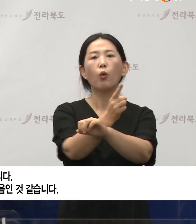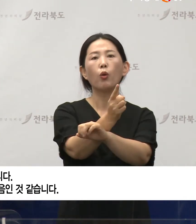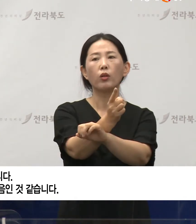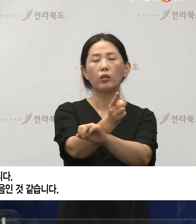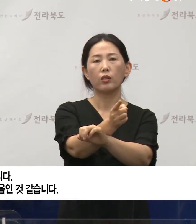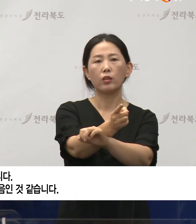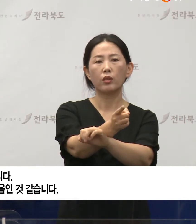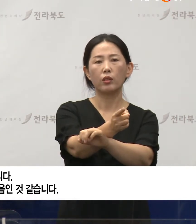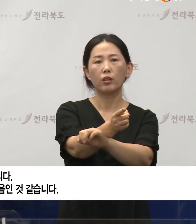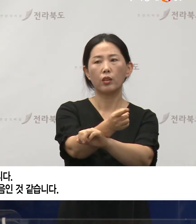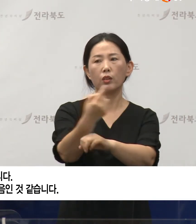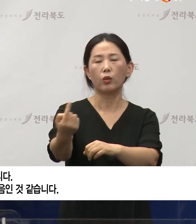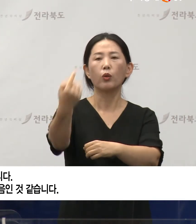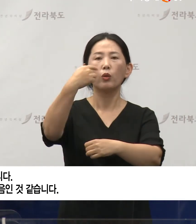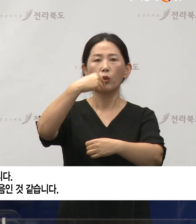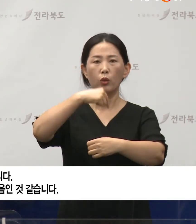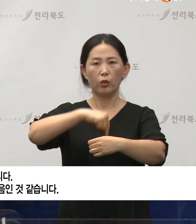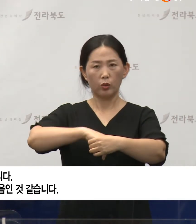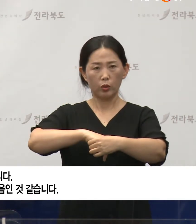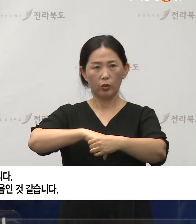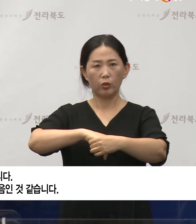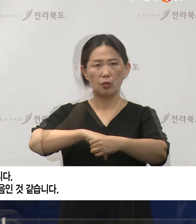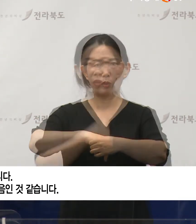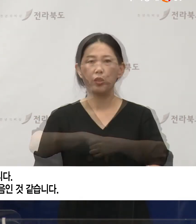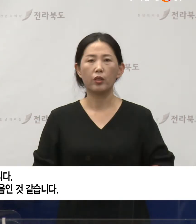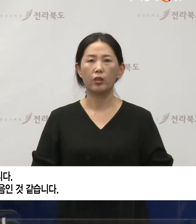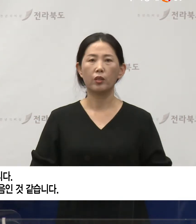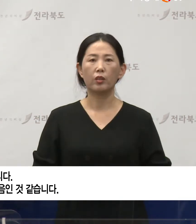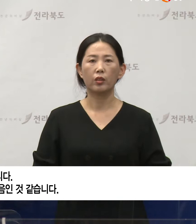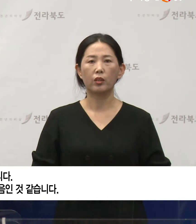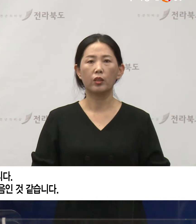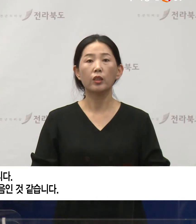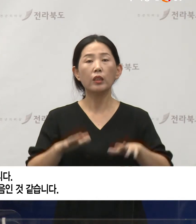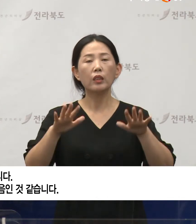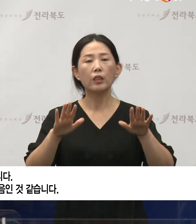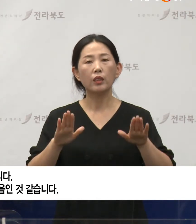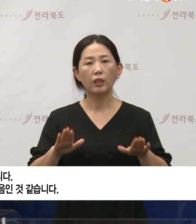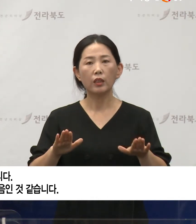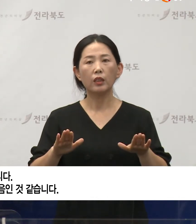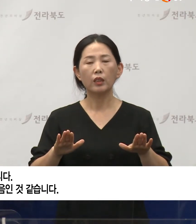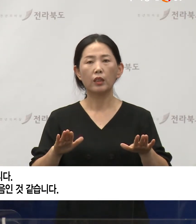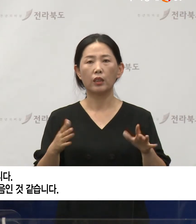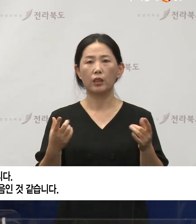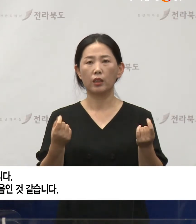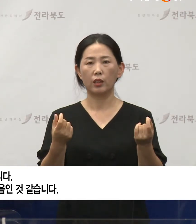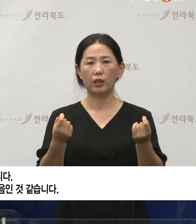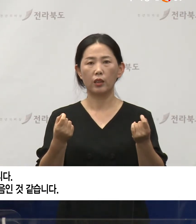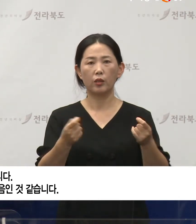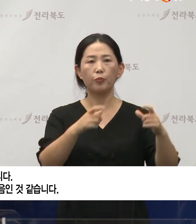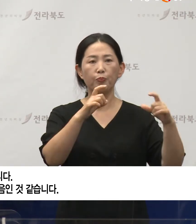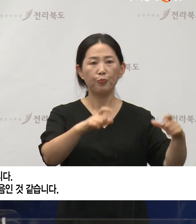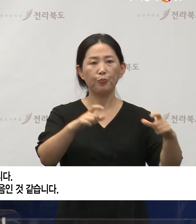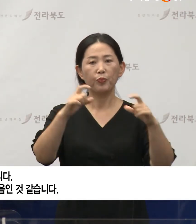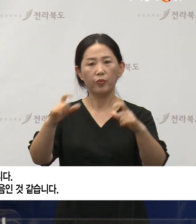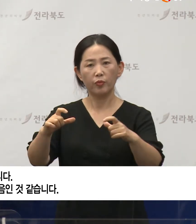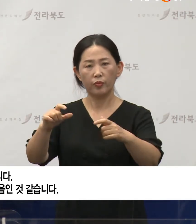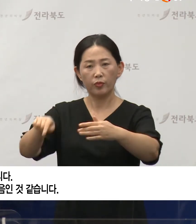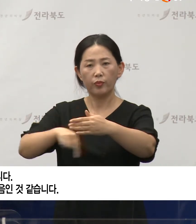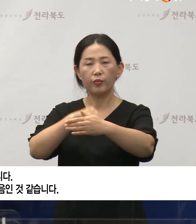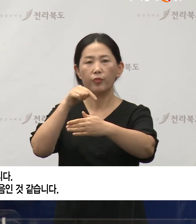외지에서 유입되는 그 단계였습니다. 현재처럼 지역사회